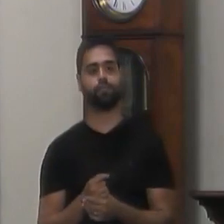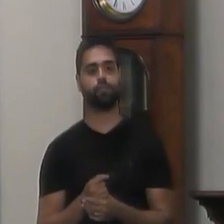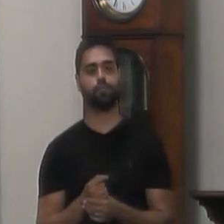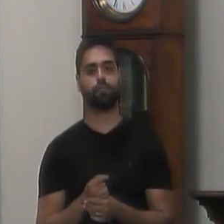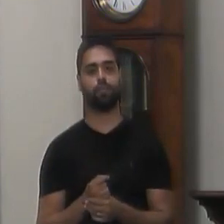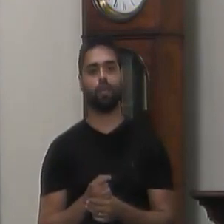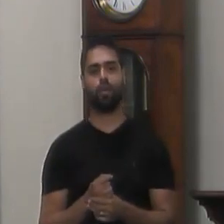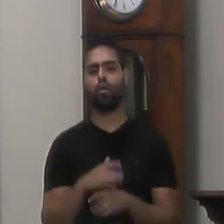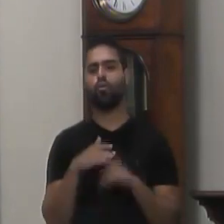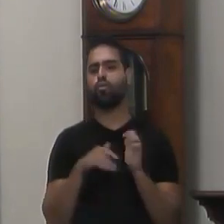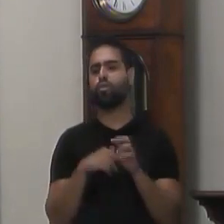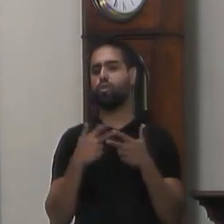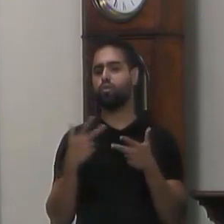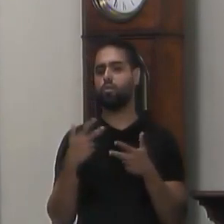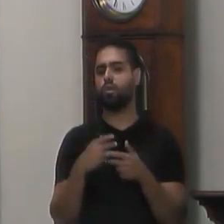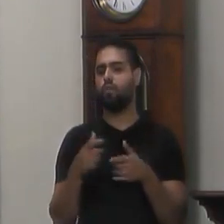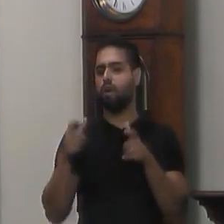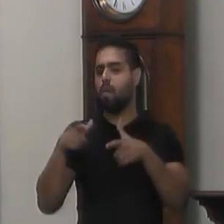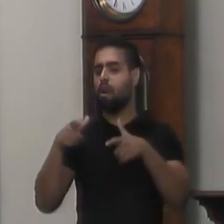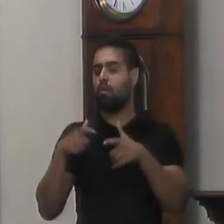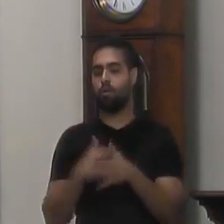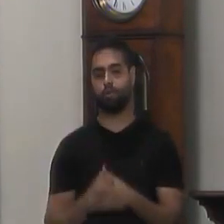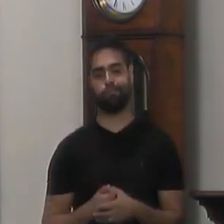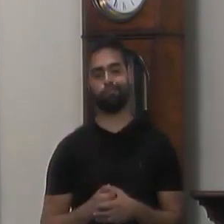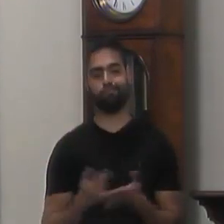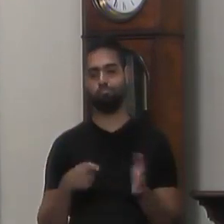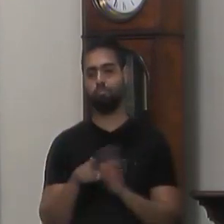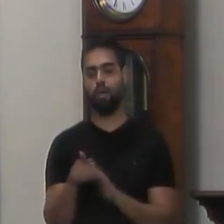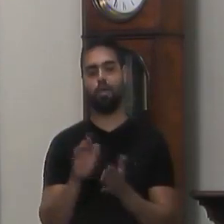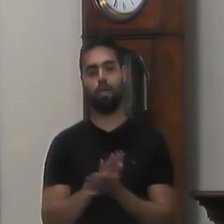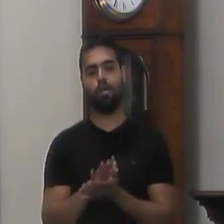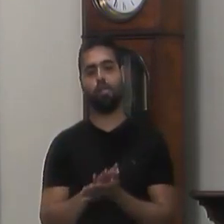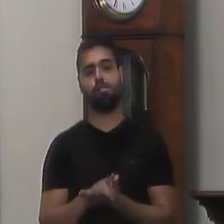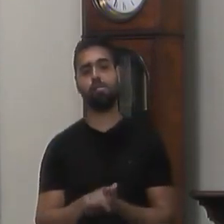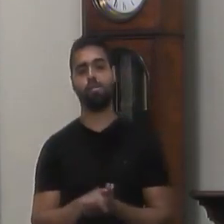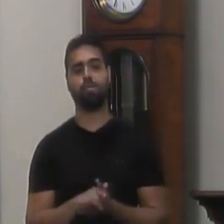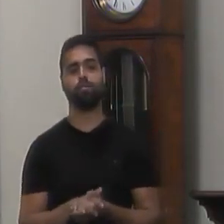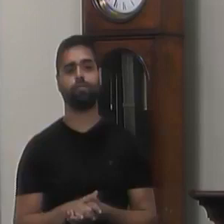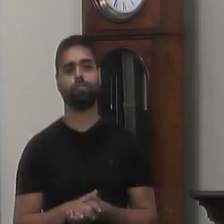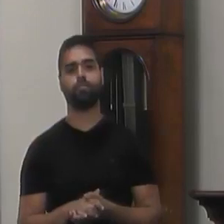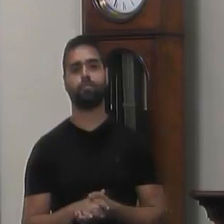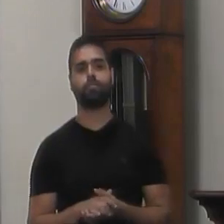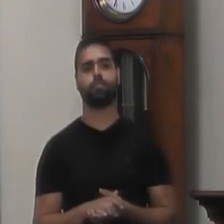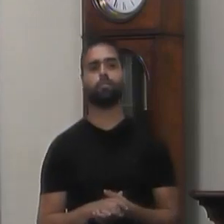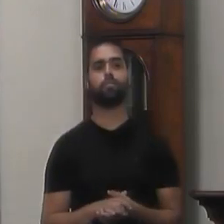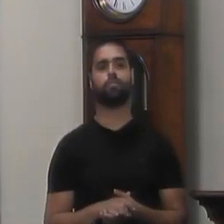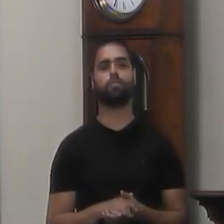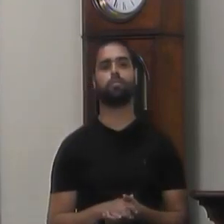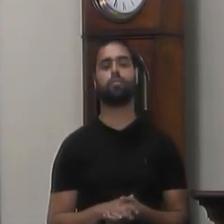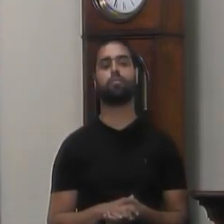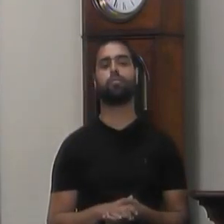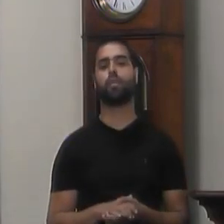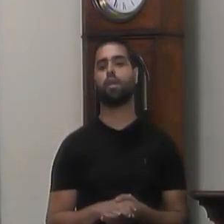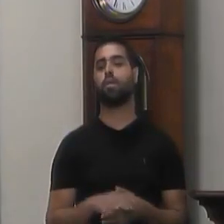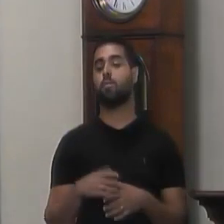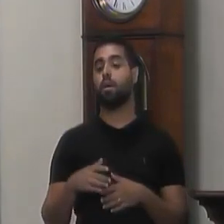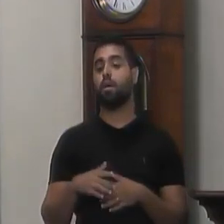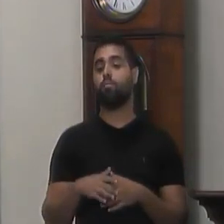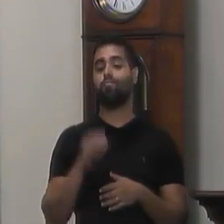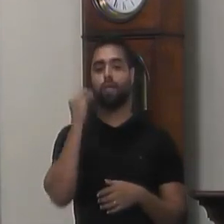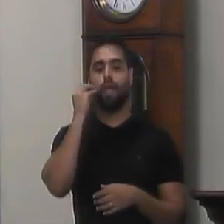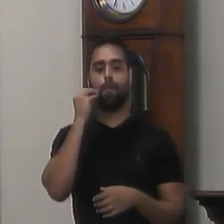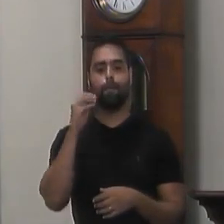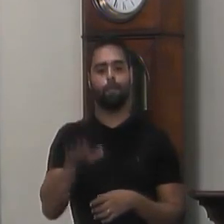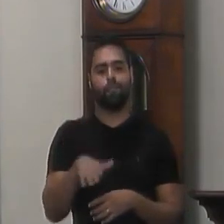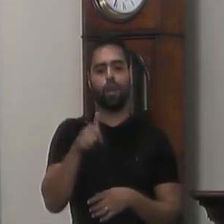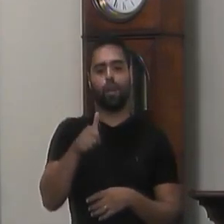os entulhos, aquela resto de obra e tudo. Então, para melhorar aquele problema